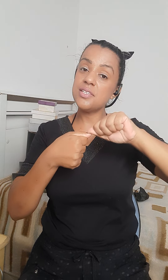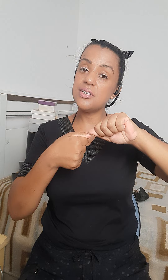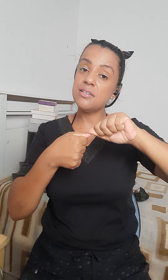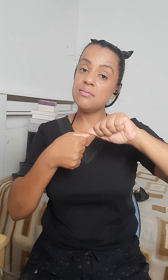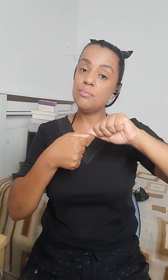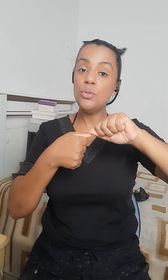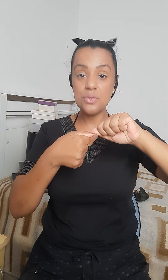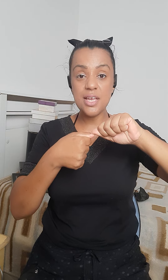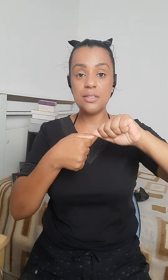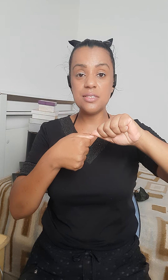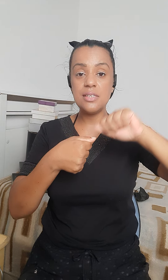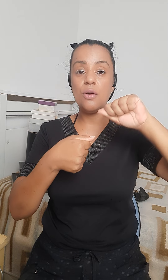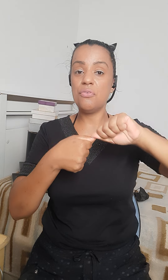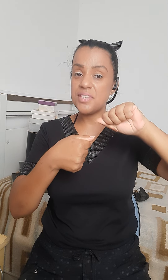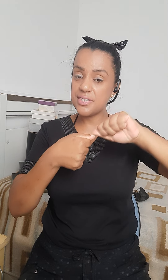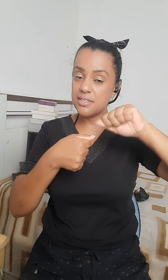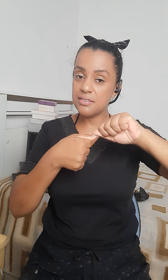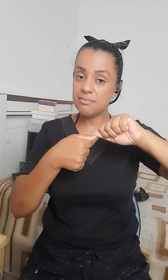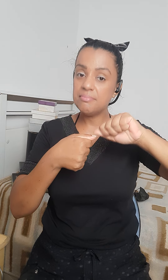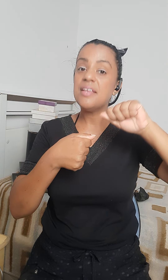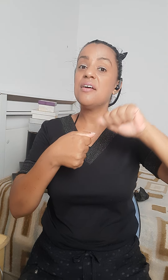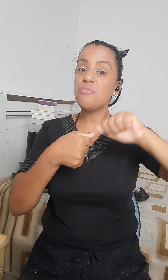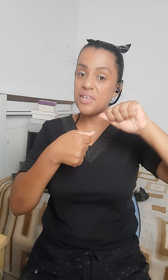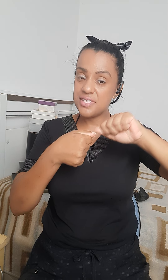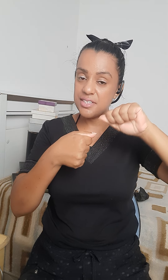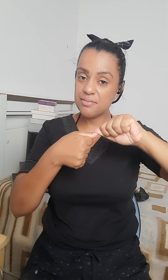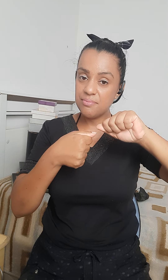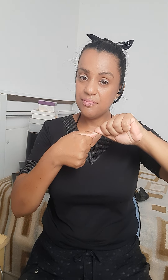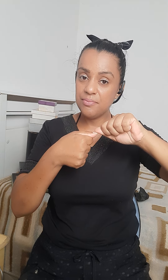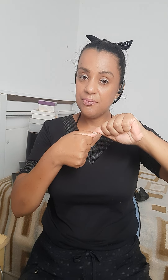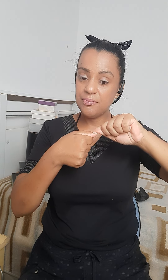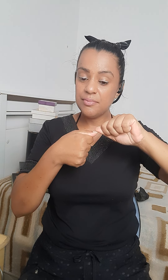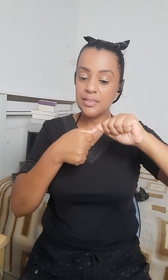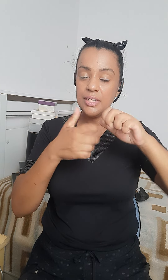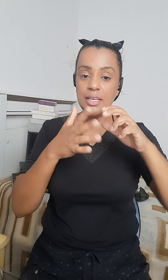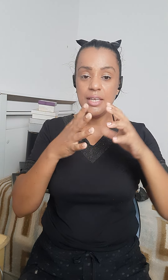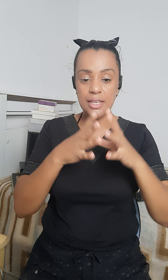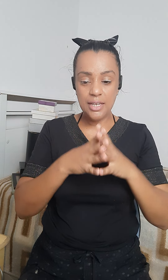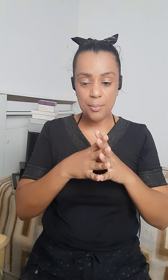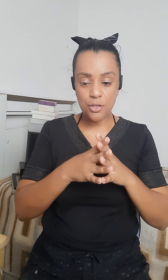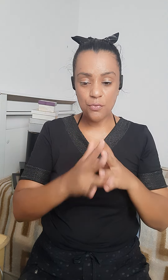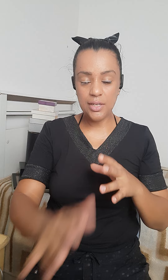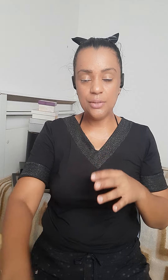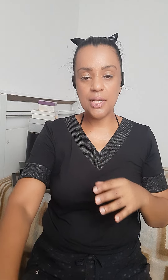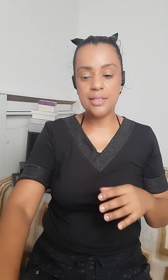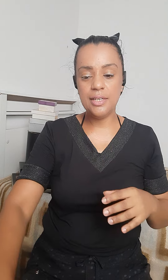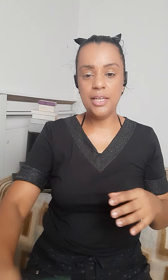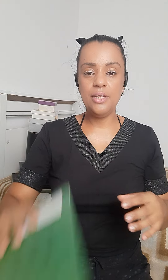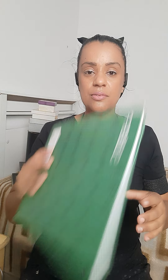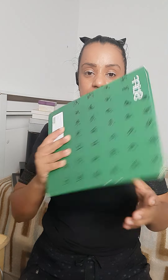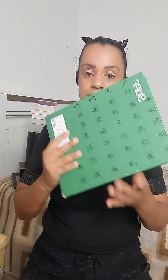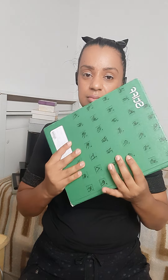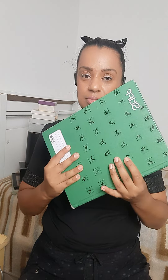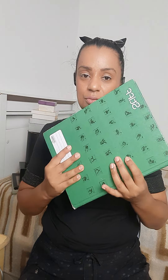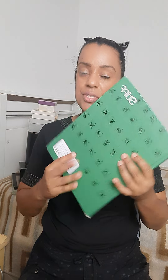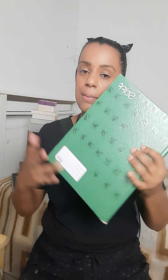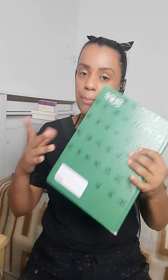fazer, muito usado esse sinal, fazer, fazer. Lembra que eu falei do caderninho? Você põe